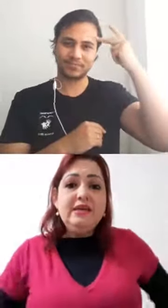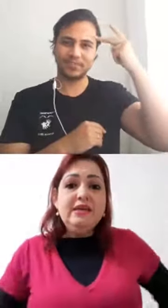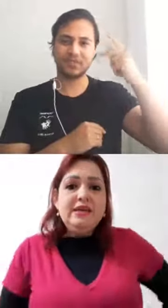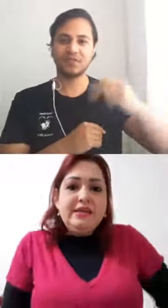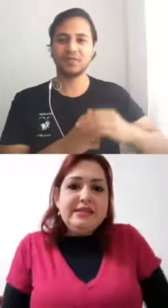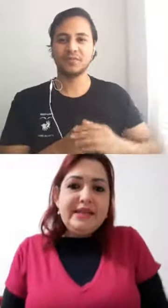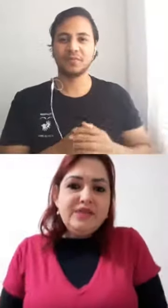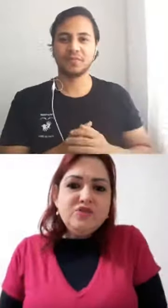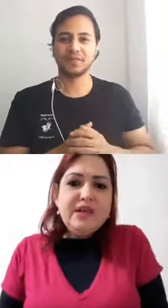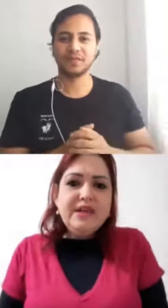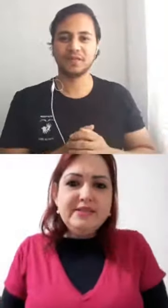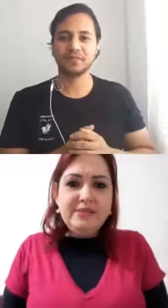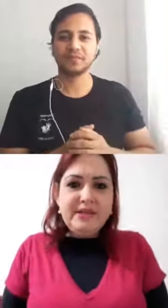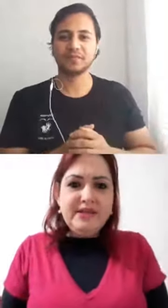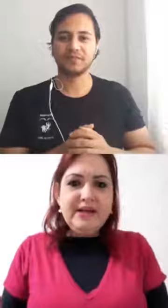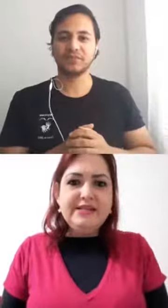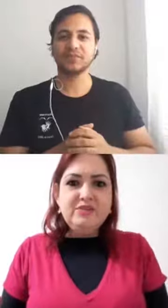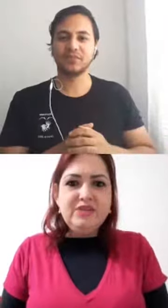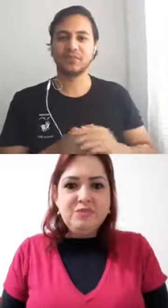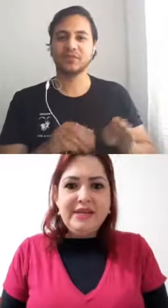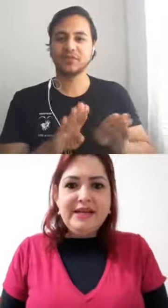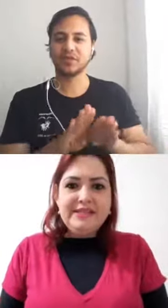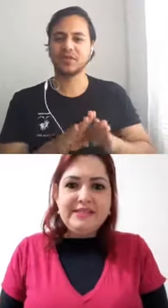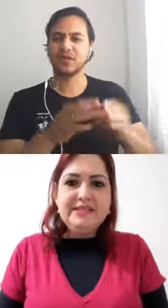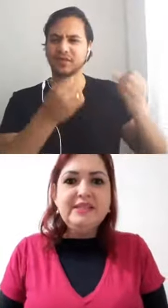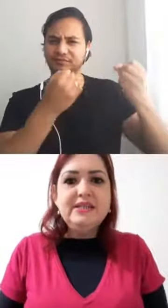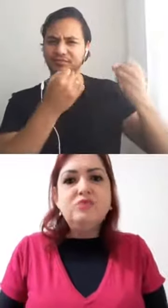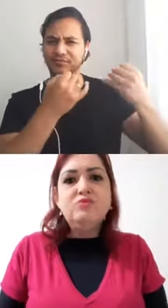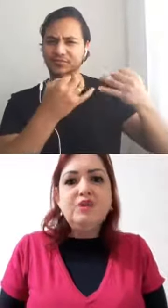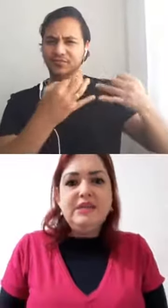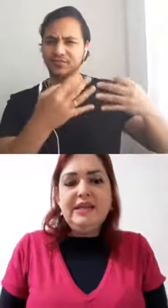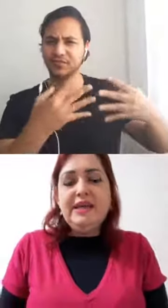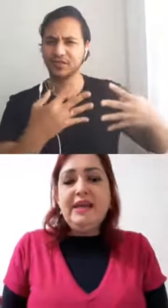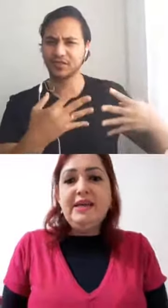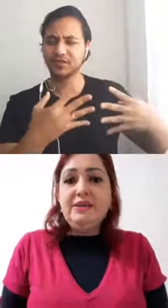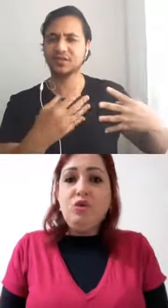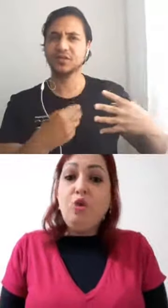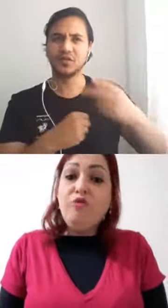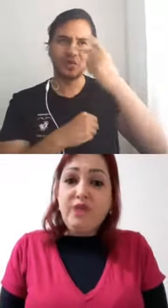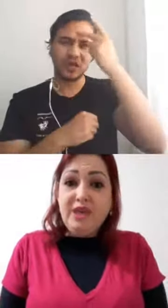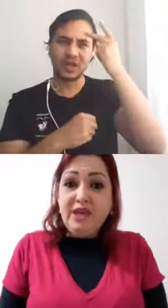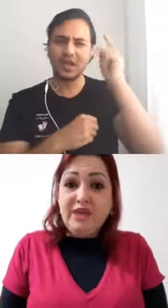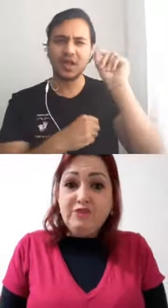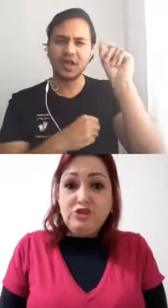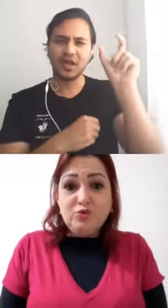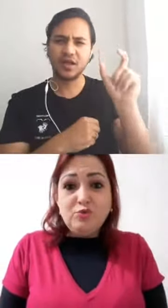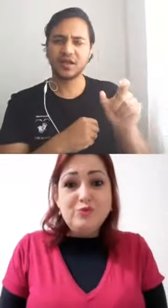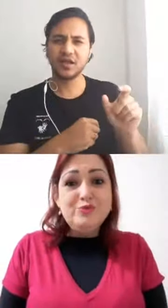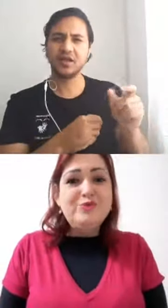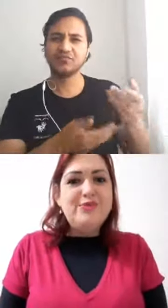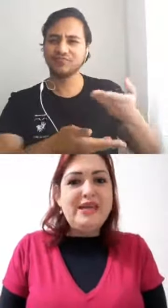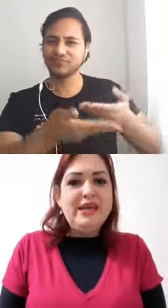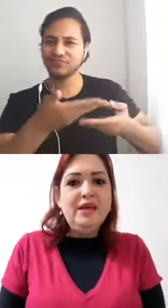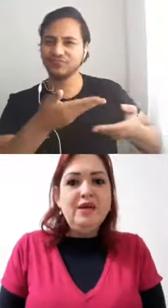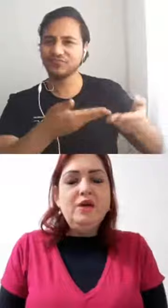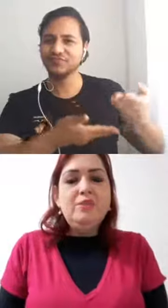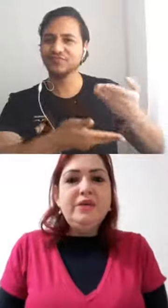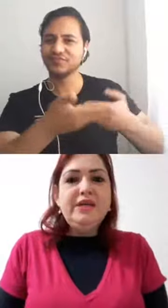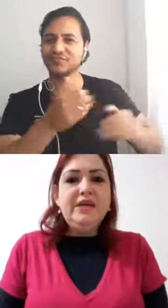e, e até isso daí também a questão da explicação de quem convive junto,